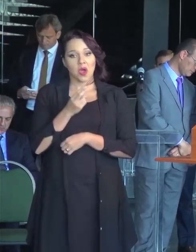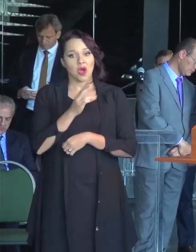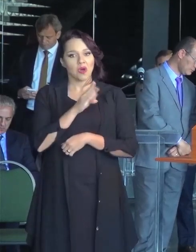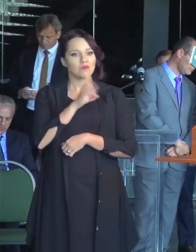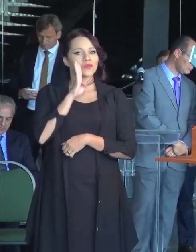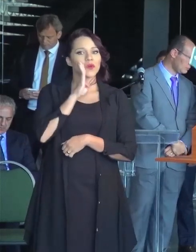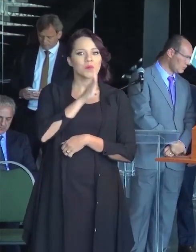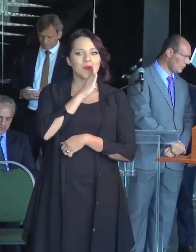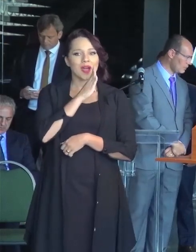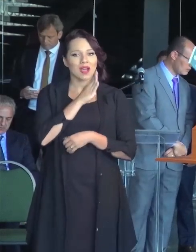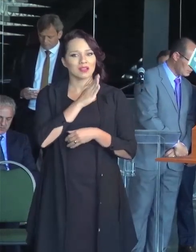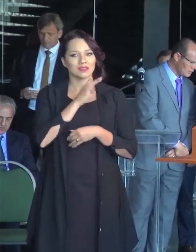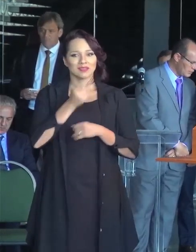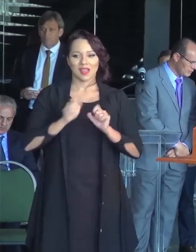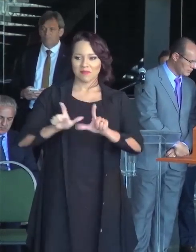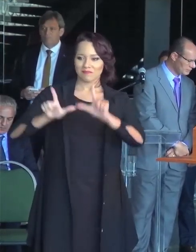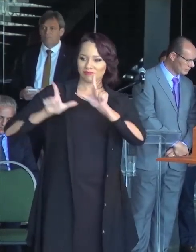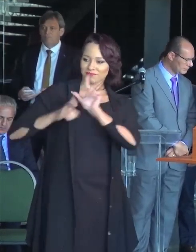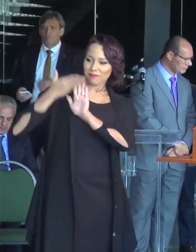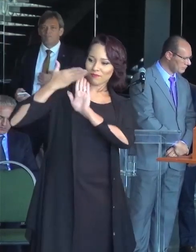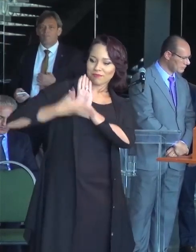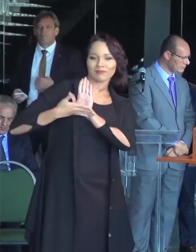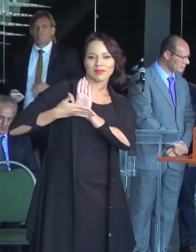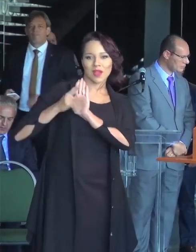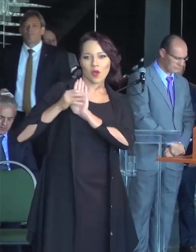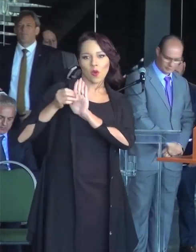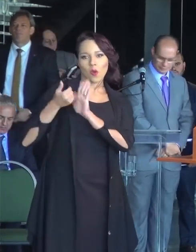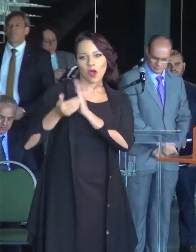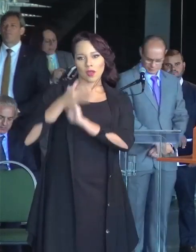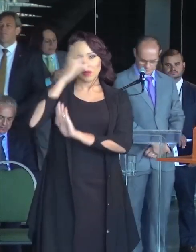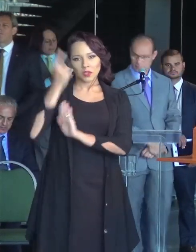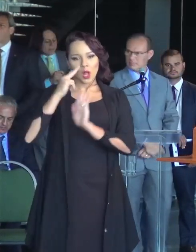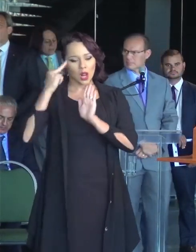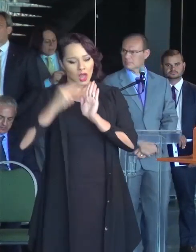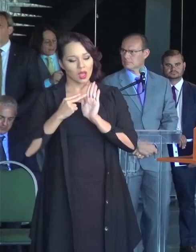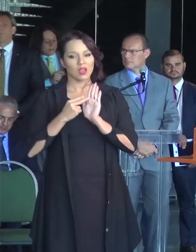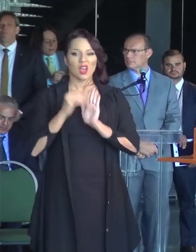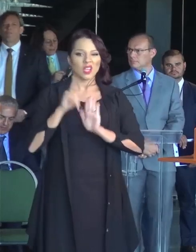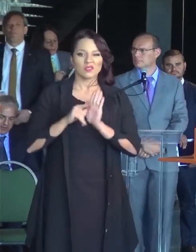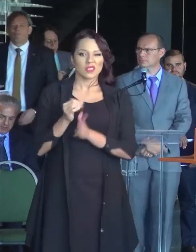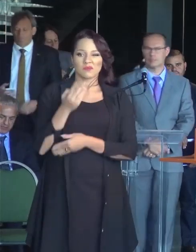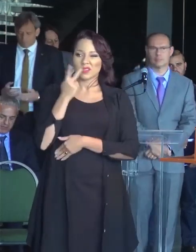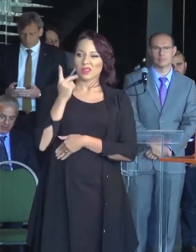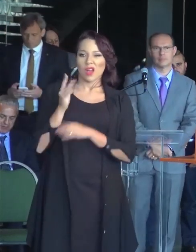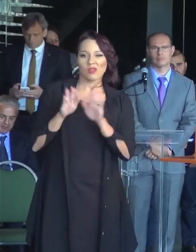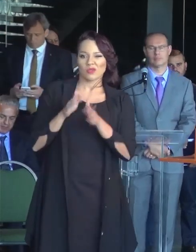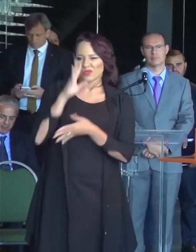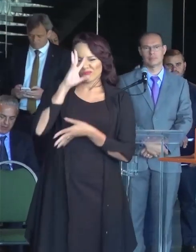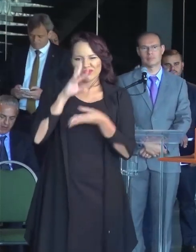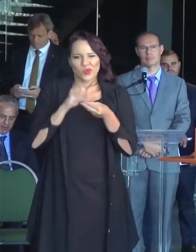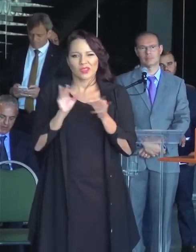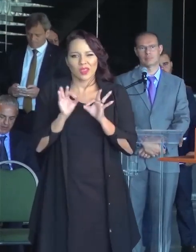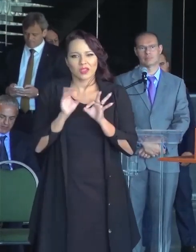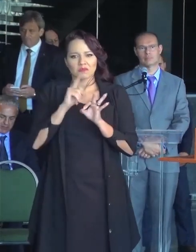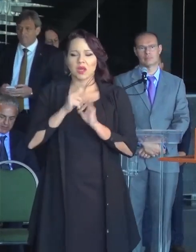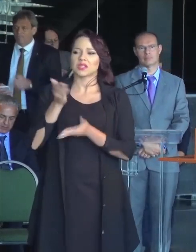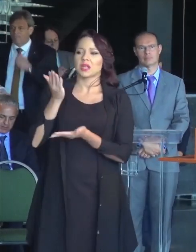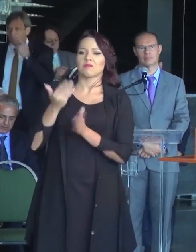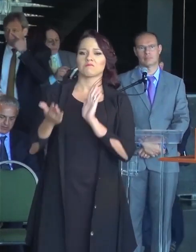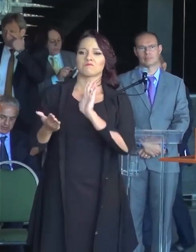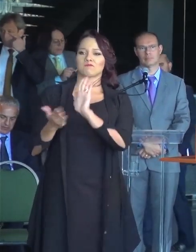numa cordinha perto do caixa para qualquer um consultar, muitas vezes até sem finalidade, porque a grande maioria não entende, mas está